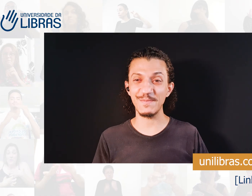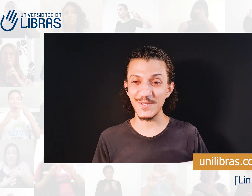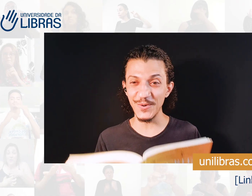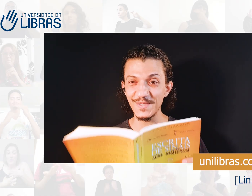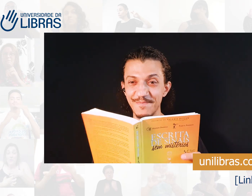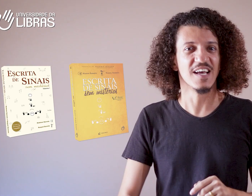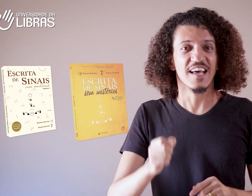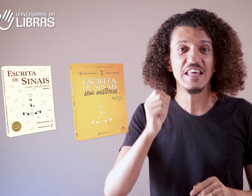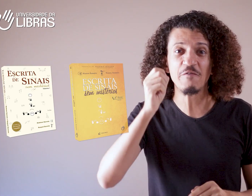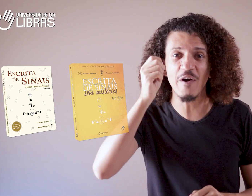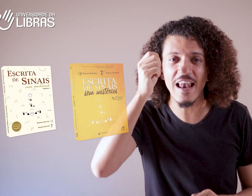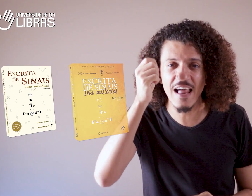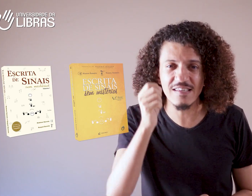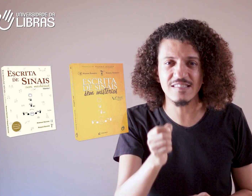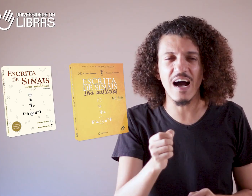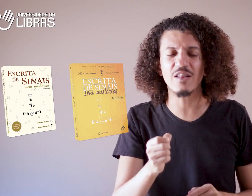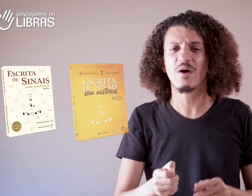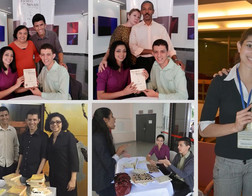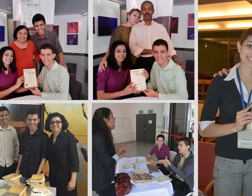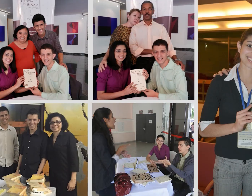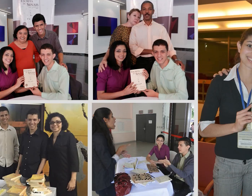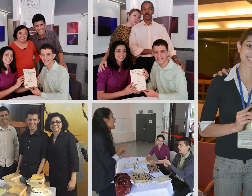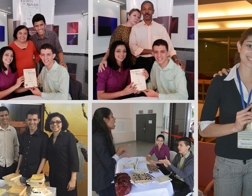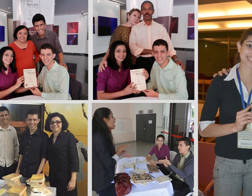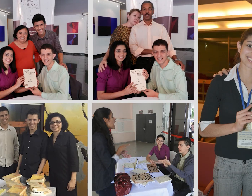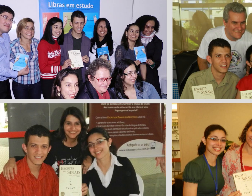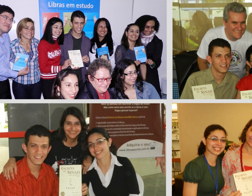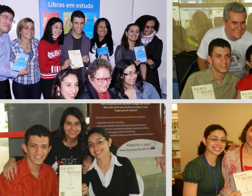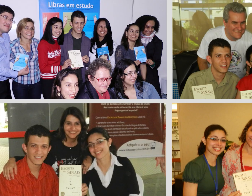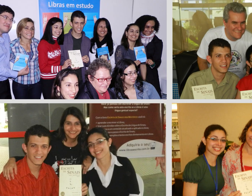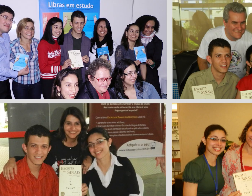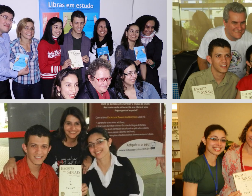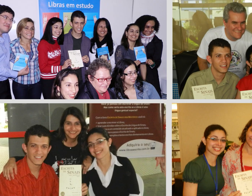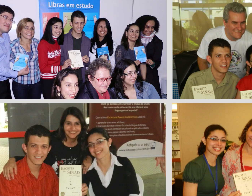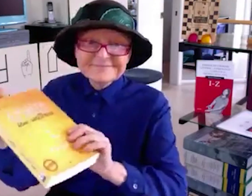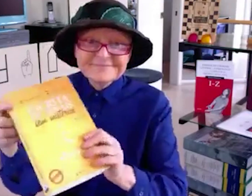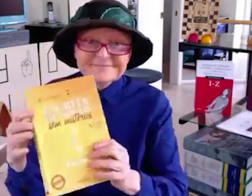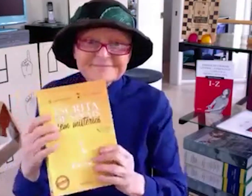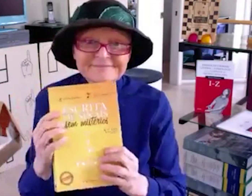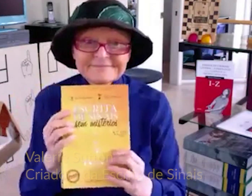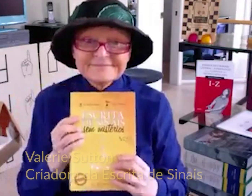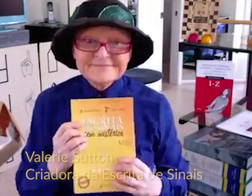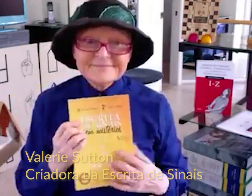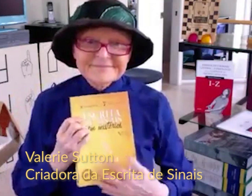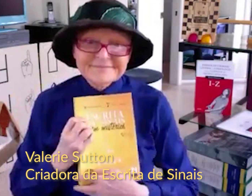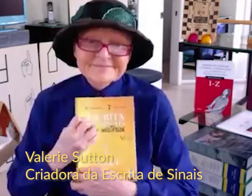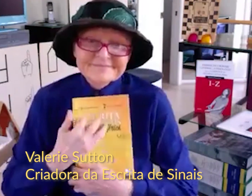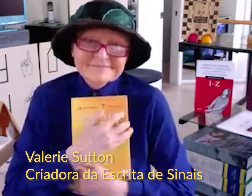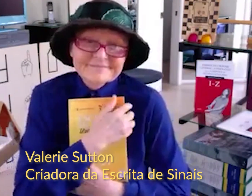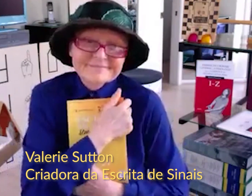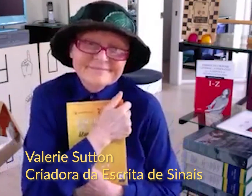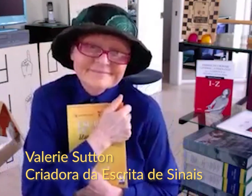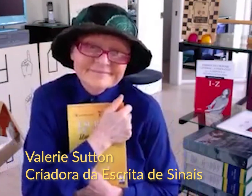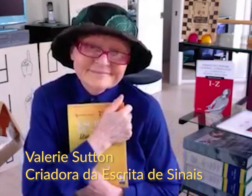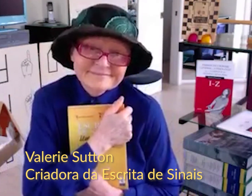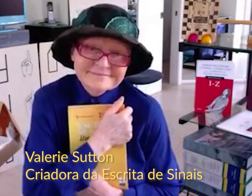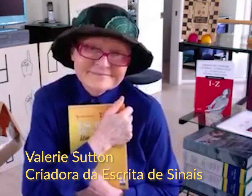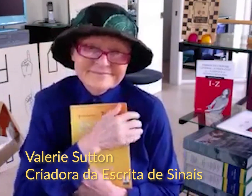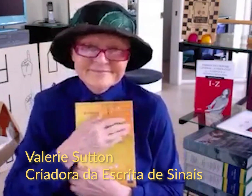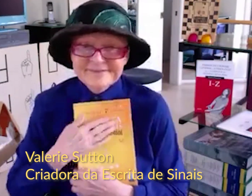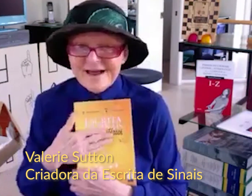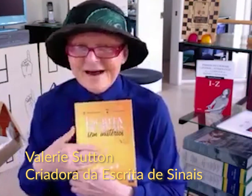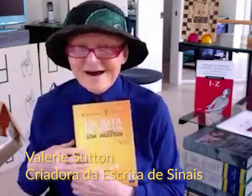conhecimento para mais pessoas. Que foi lançado em várias cidades e estados. A própria norte-americana Very